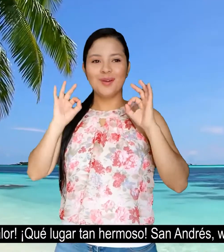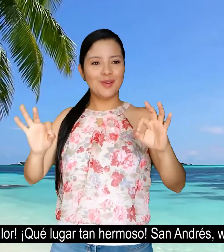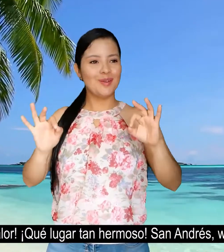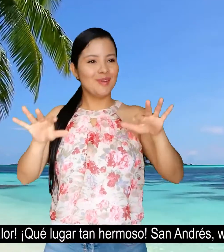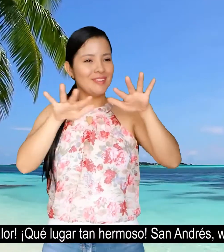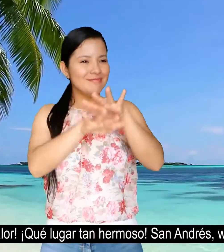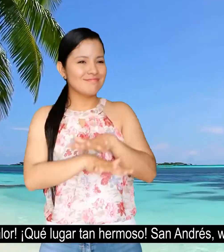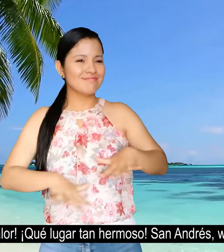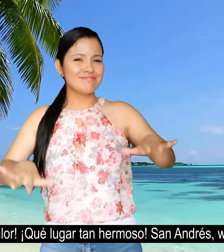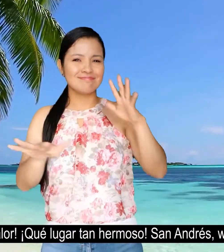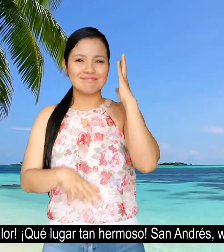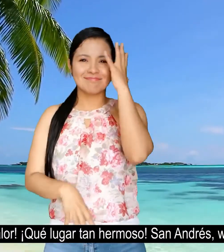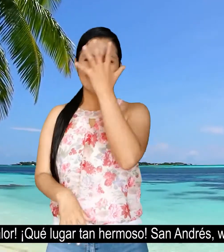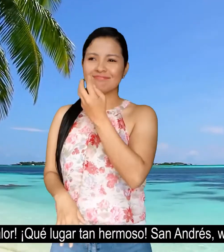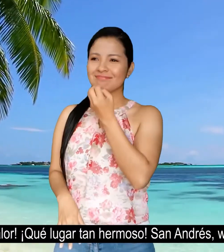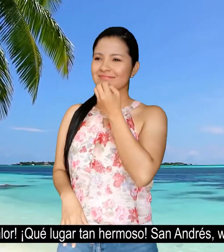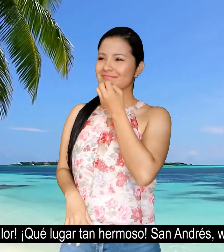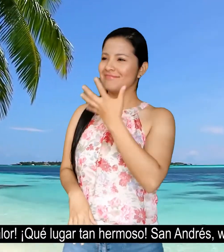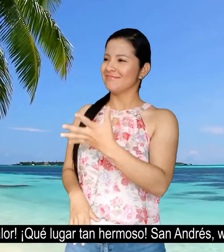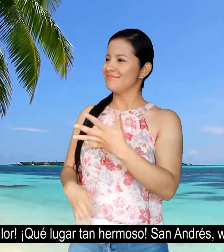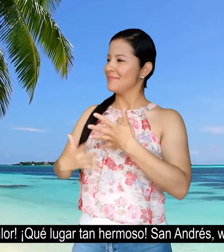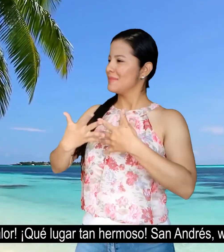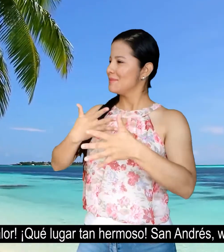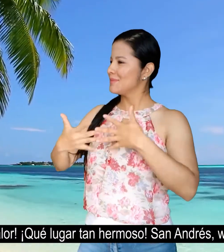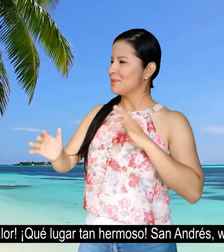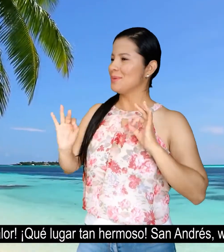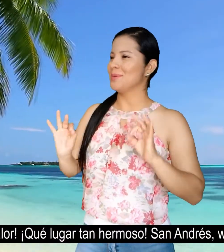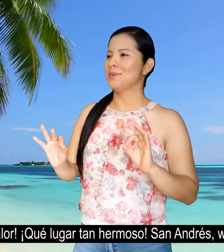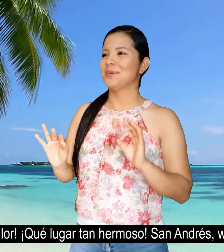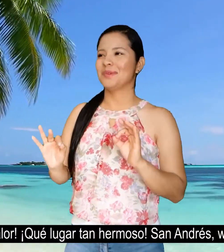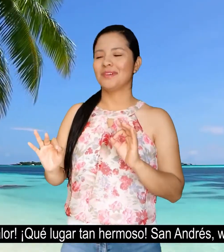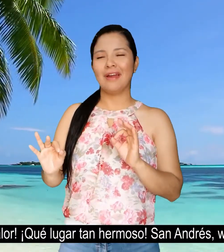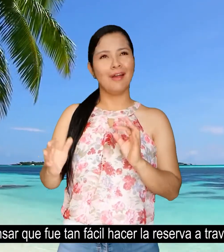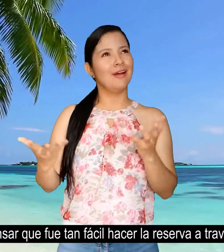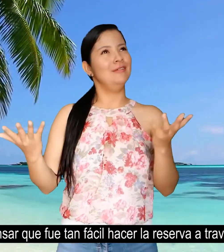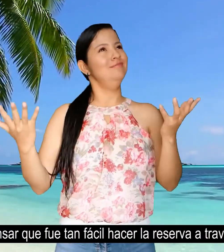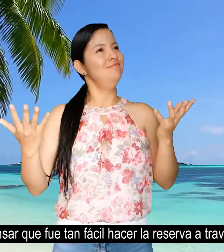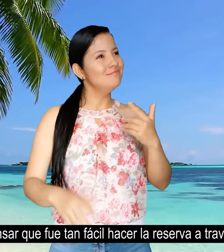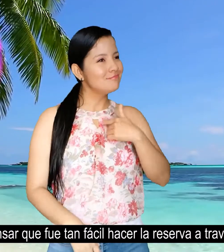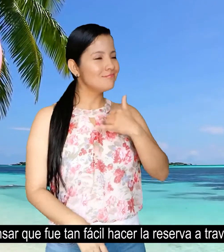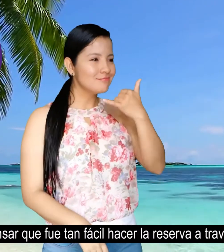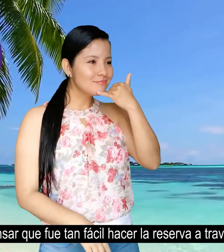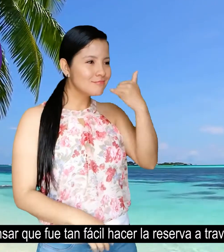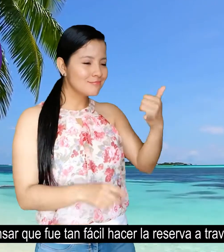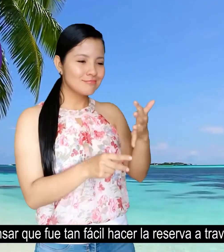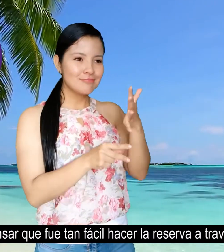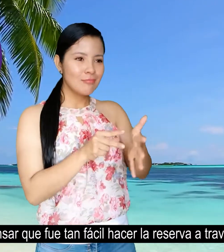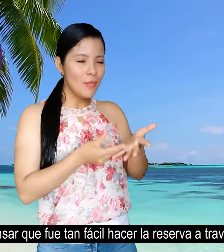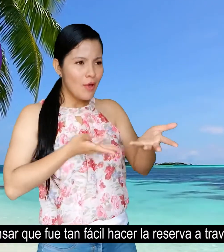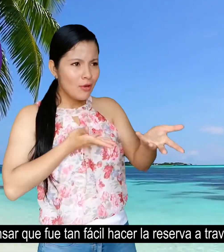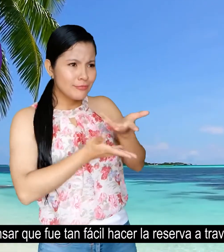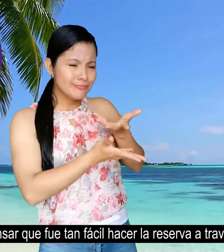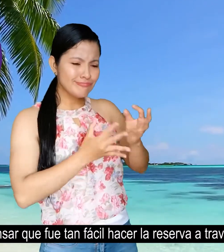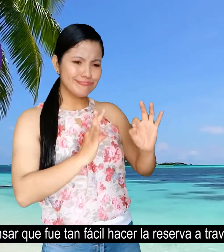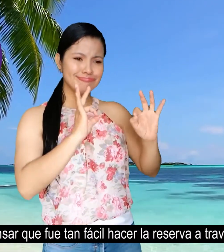¡Qué calor! ¡Qué lugar tan hermoso, San Andrés! ¡Wow! Y pensar que fue tan fácil hacer la